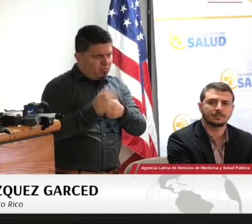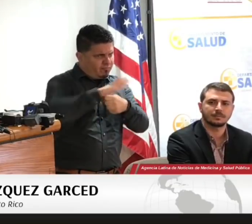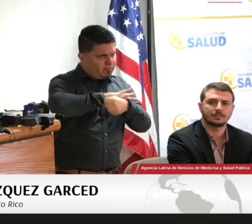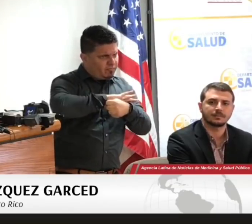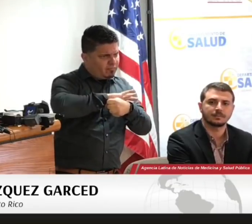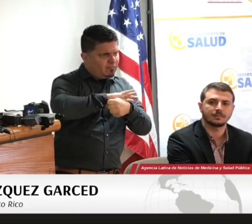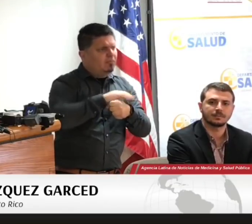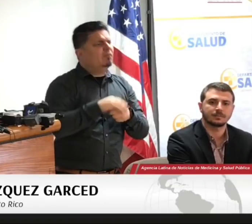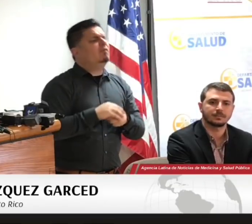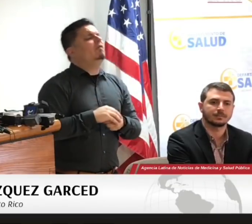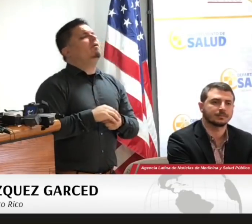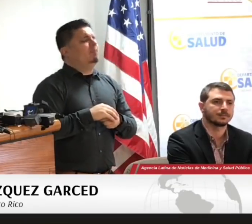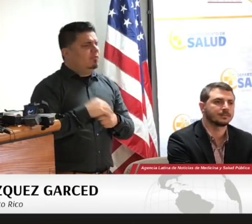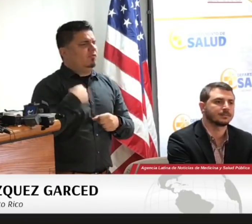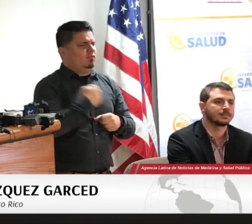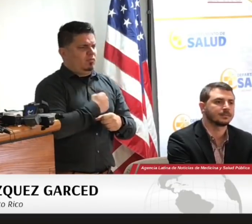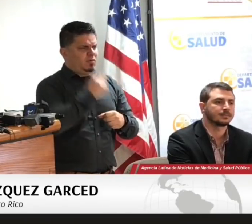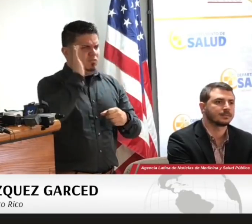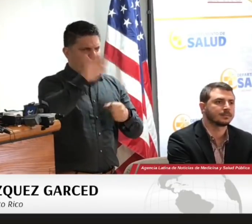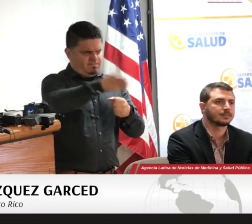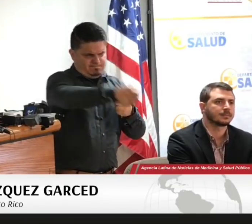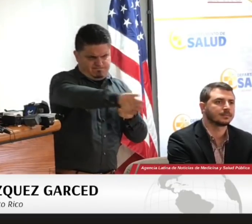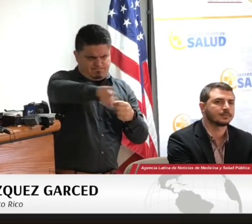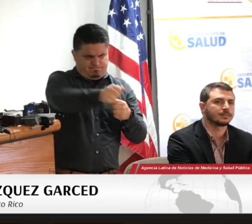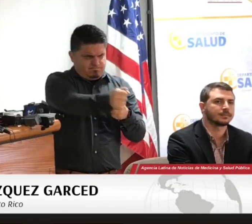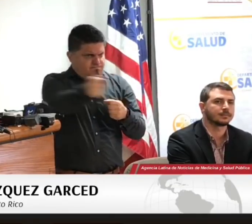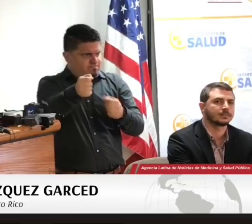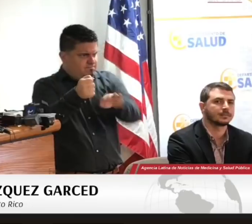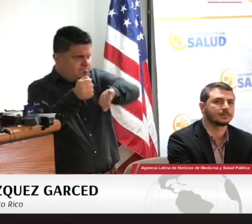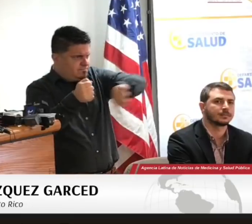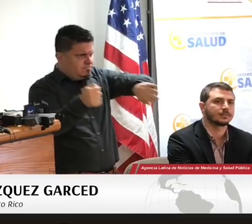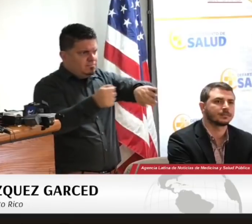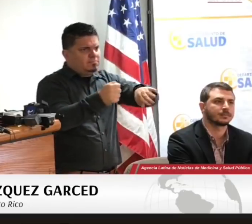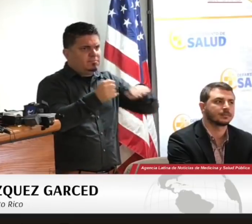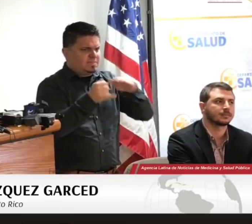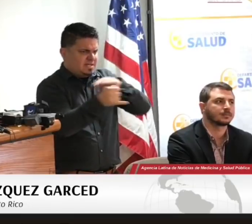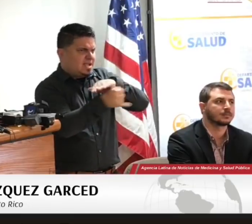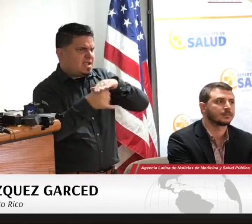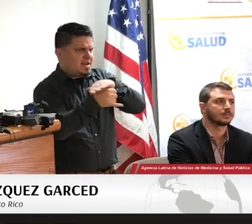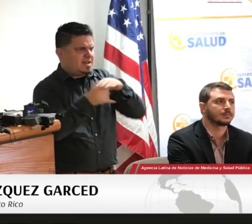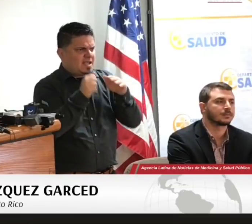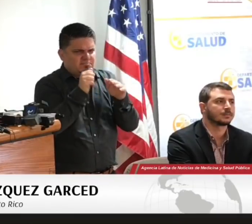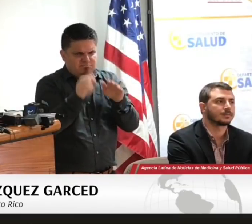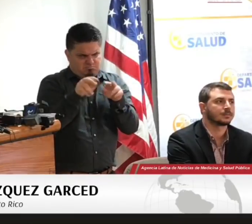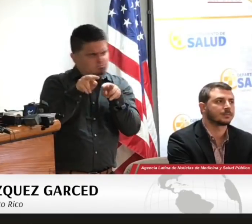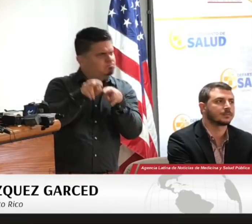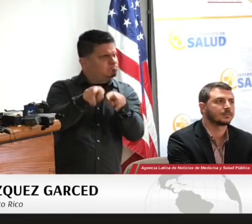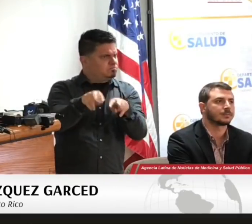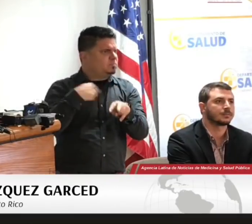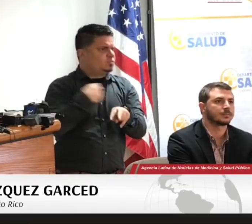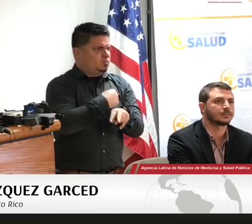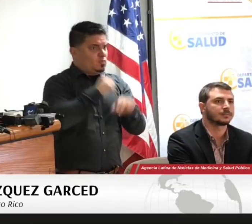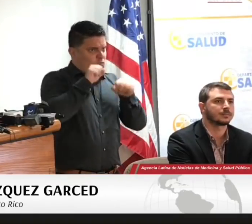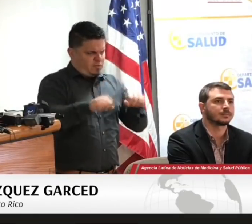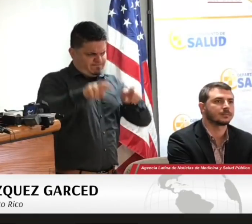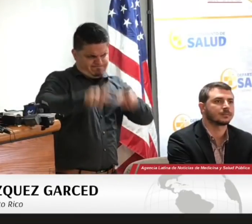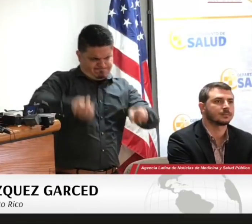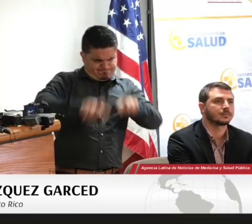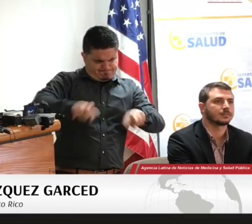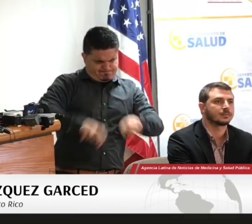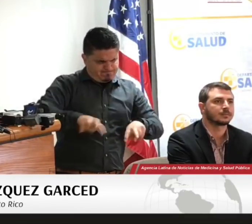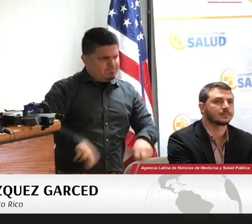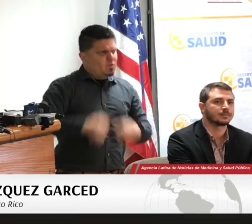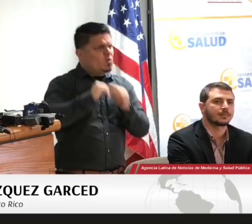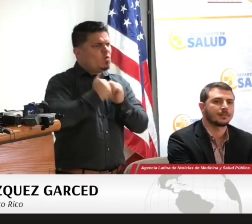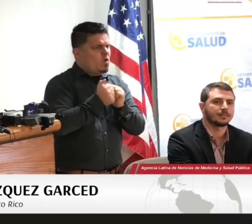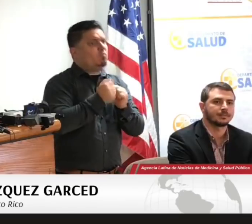vamos a mantener aparte bajo la jurisdicción de la Guardia Nacional para poder hacerle un cernimiento completo y nosotros estar seguros de